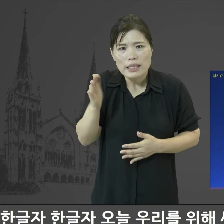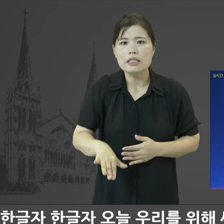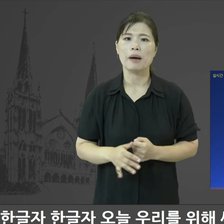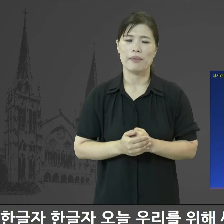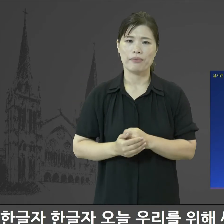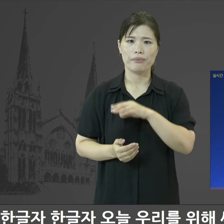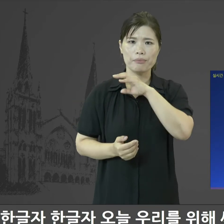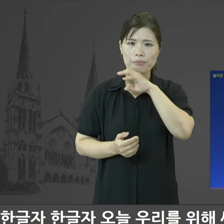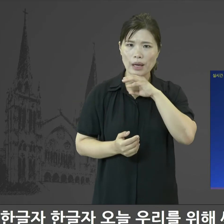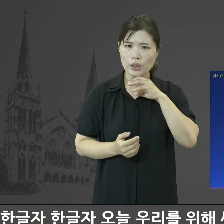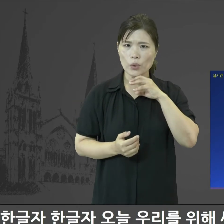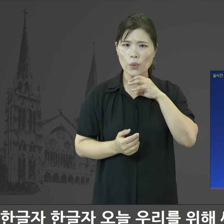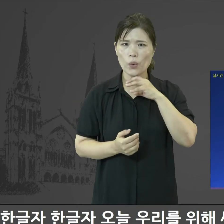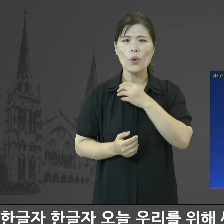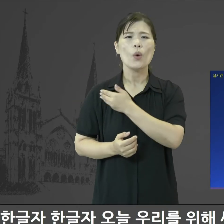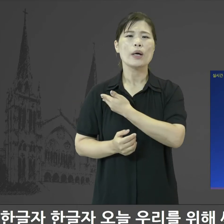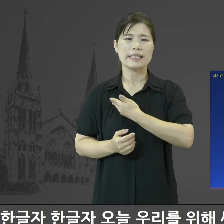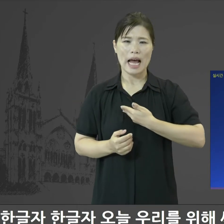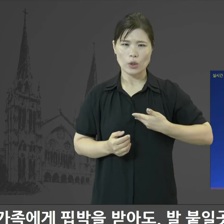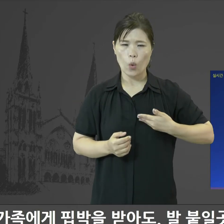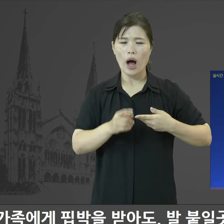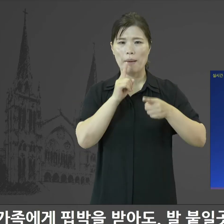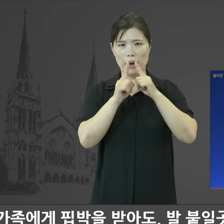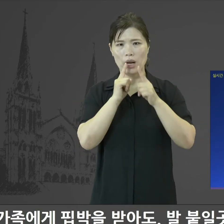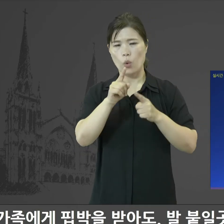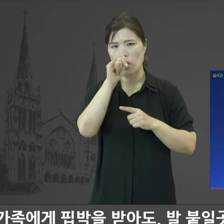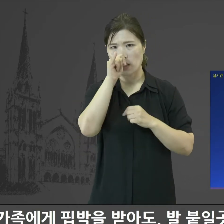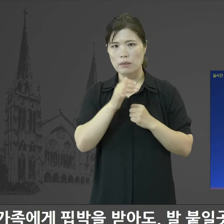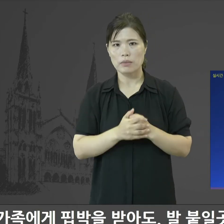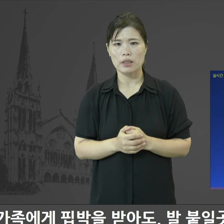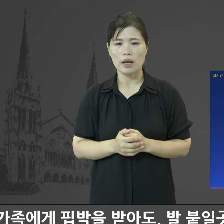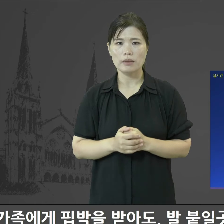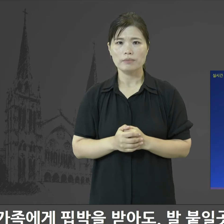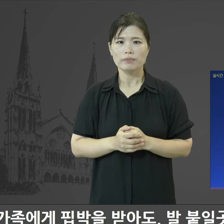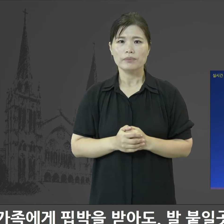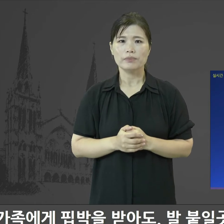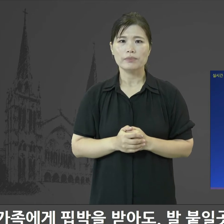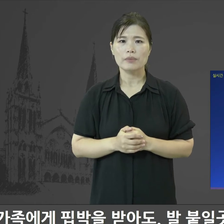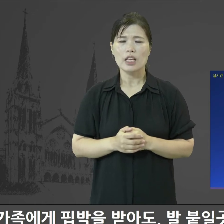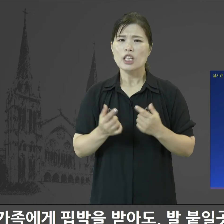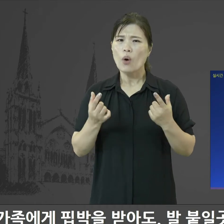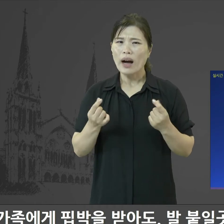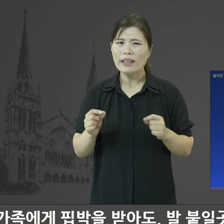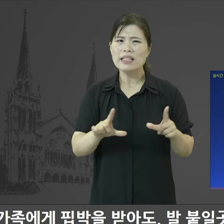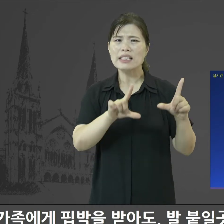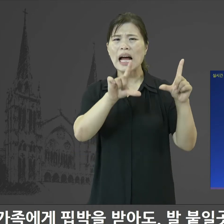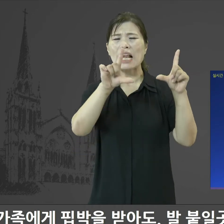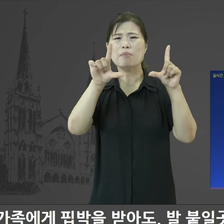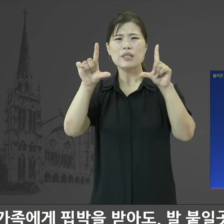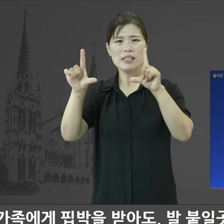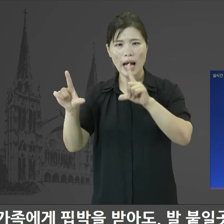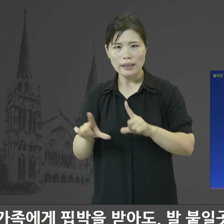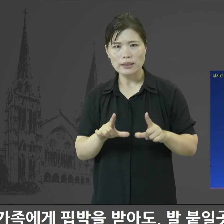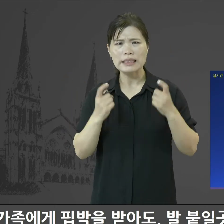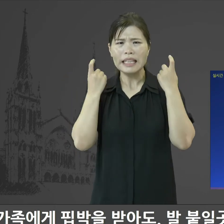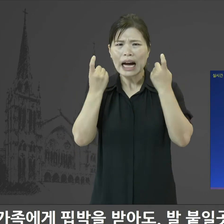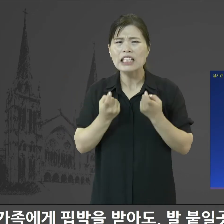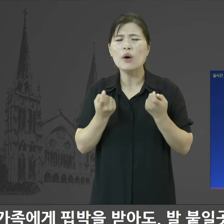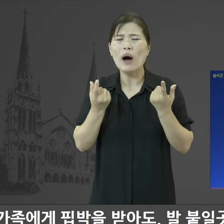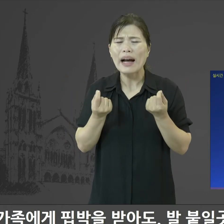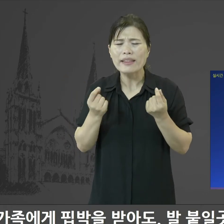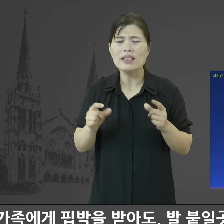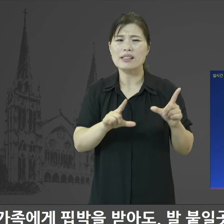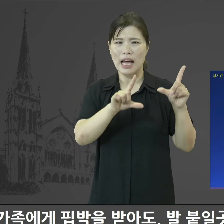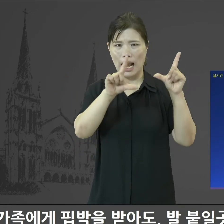베드로 사도가 그렇게 기억되지 못하고 있는 것 같은 삶을 사는, 나그네와 같은 삶을 사는